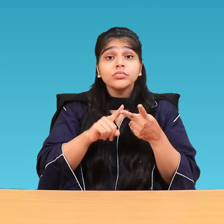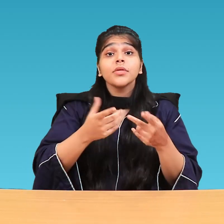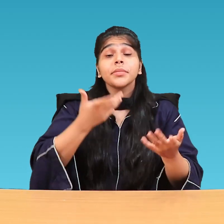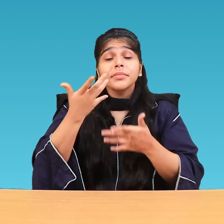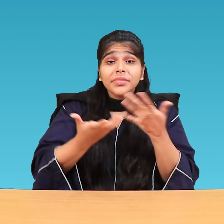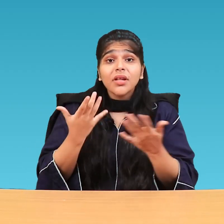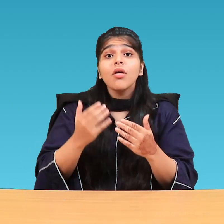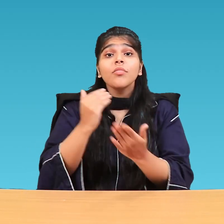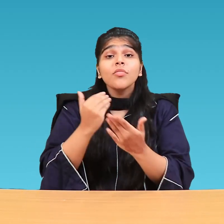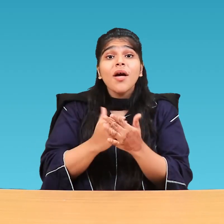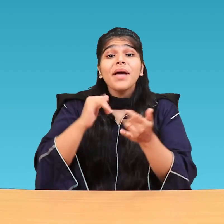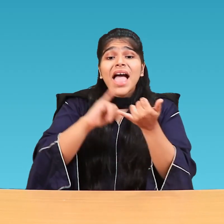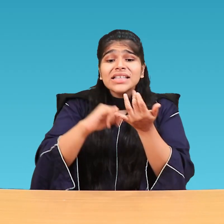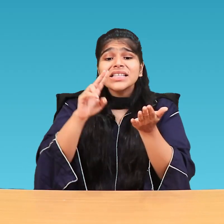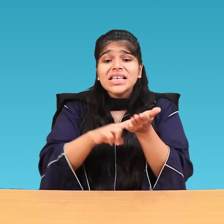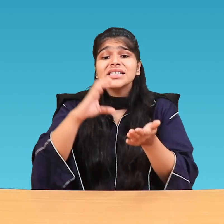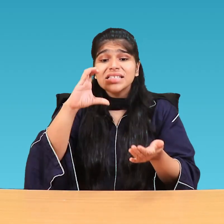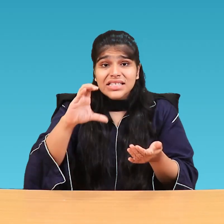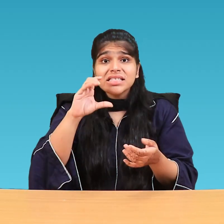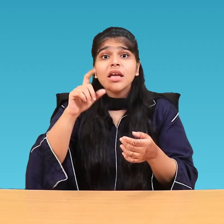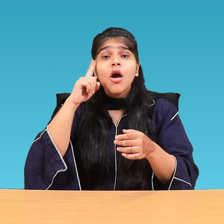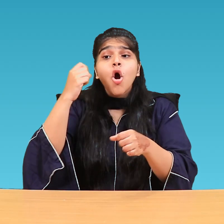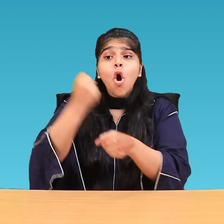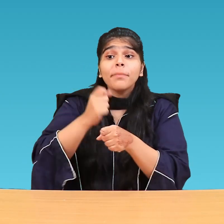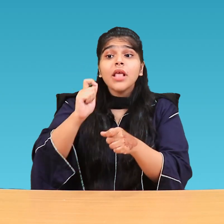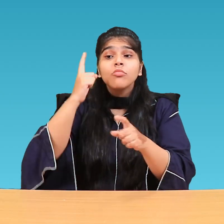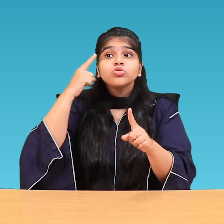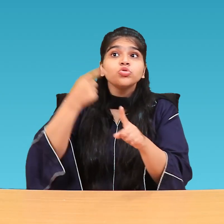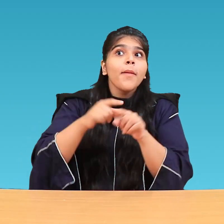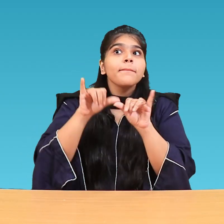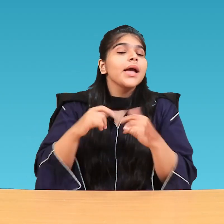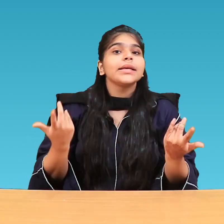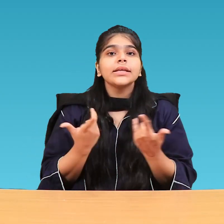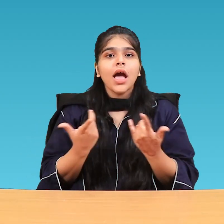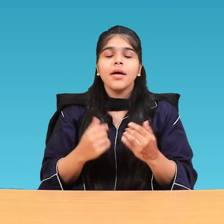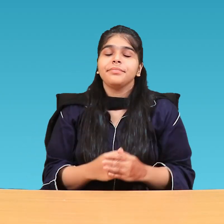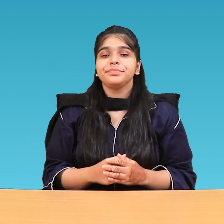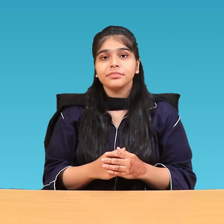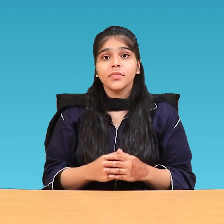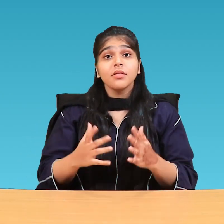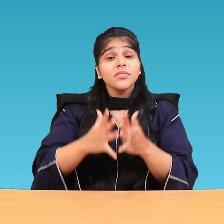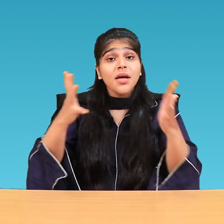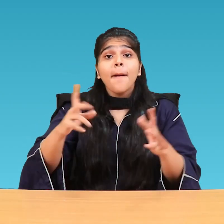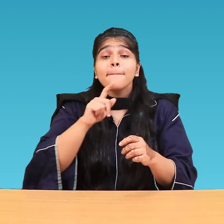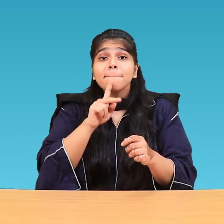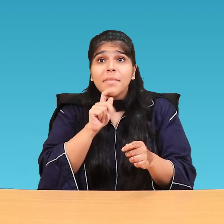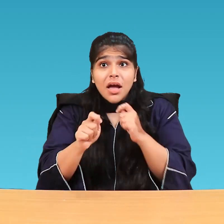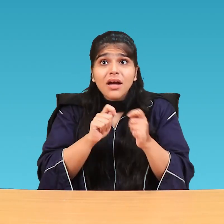कि SNC में दरअसल गवर्नमेंट कर क्या है। सबसे बड़ी बात ये है कि even though it